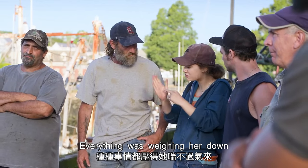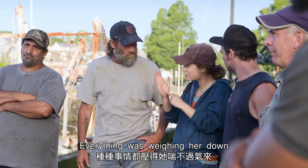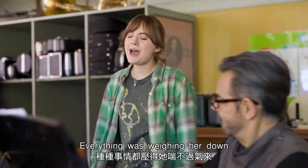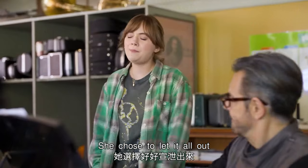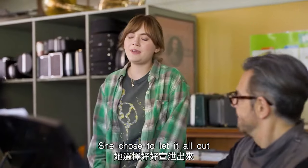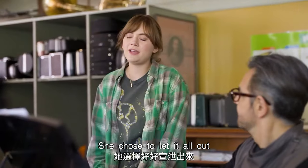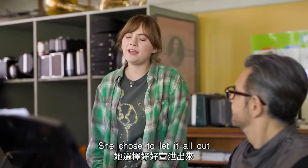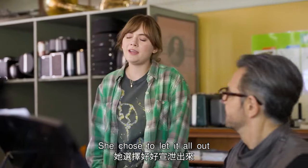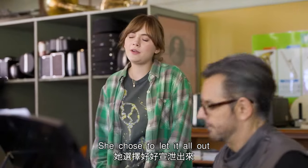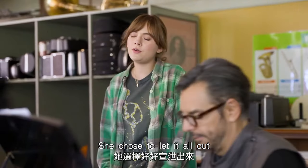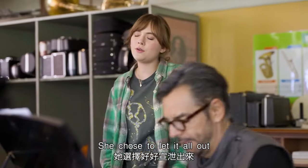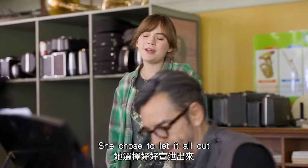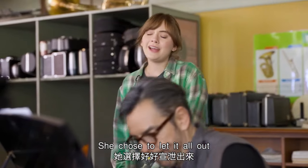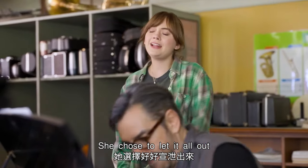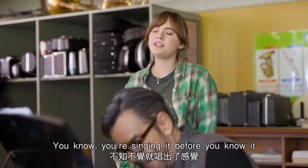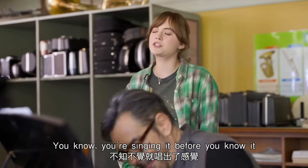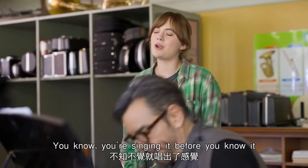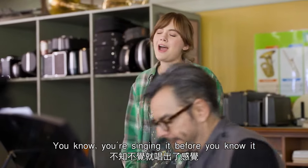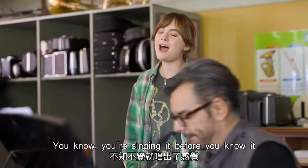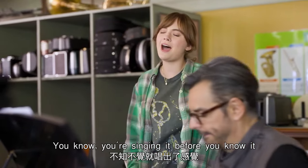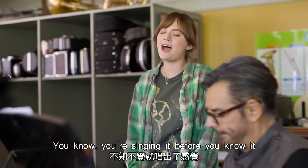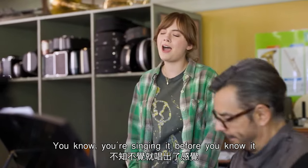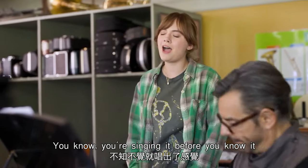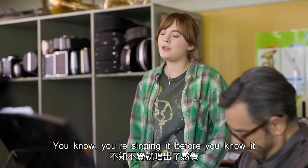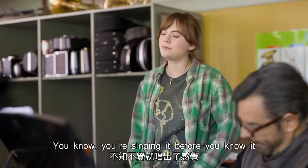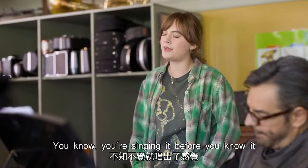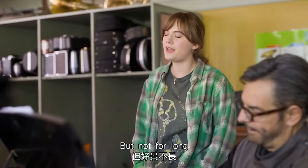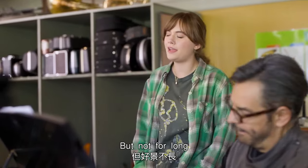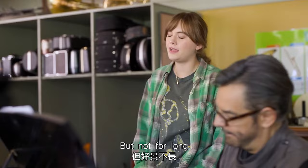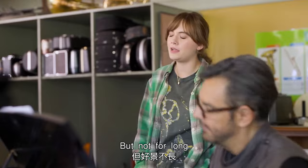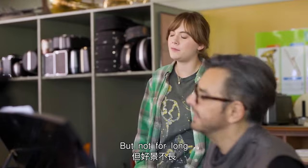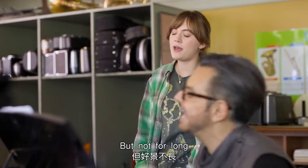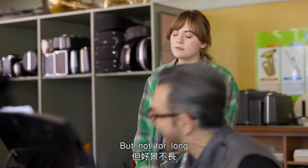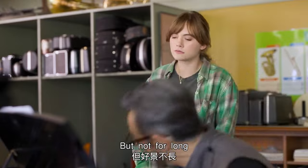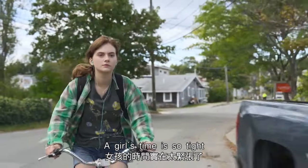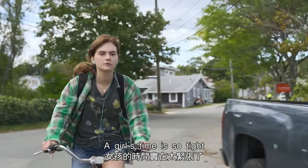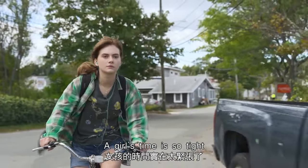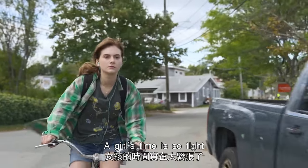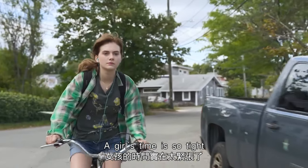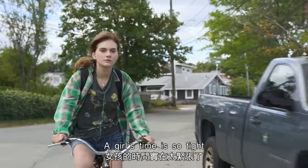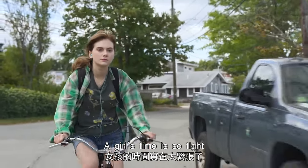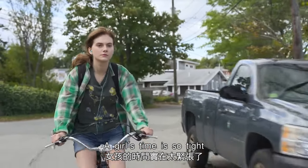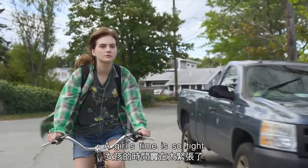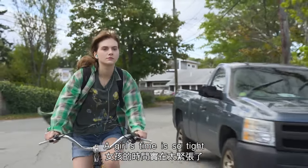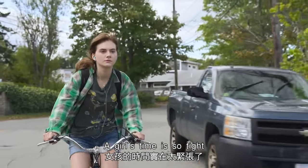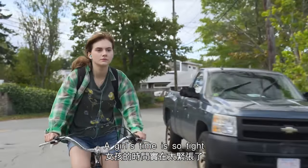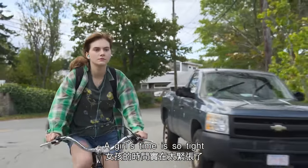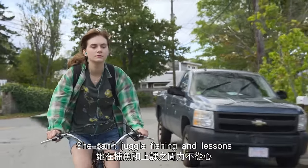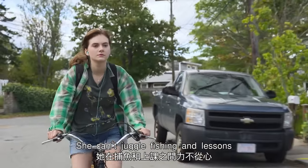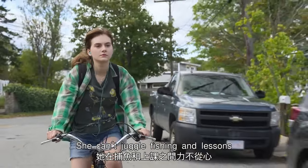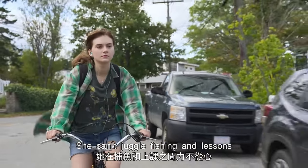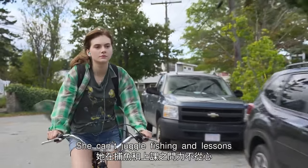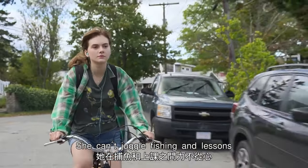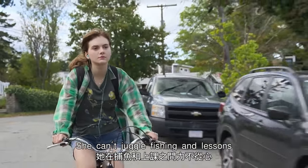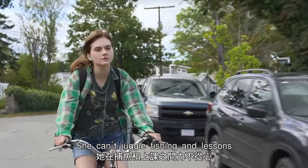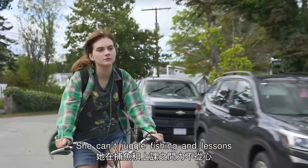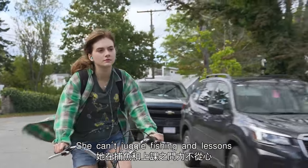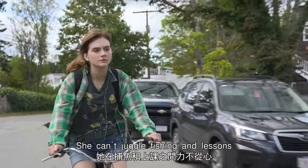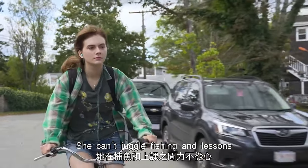气来她选择好好宣泄出来不知不觉就唱出了感觉但好景不长女孩的时间实在太紧张了她在捕鱼和上课之间力不